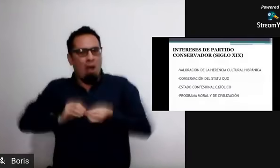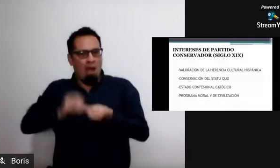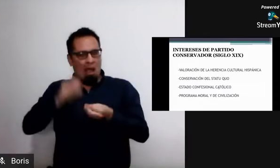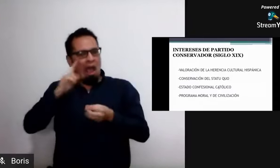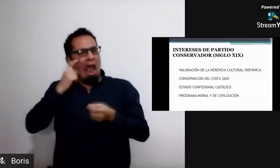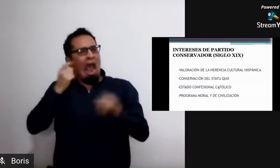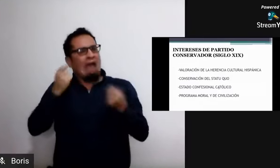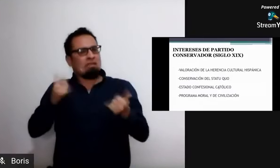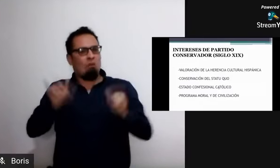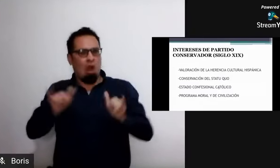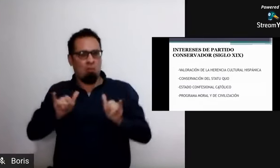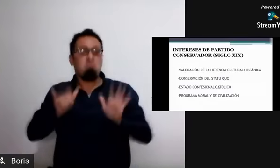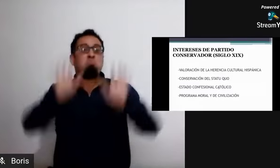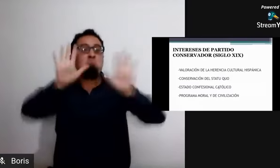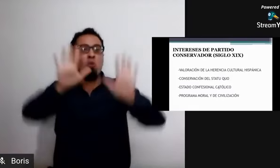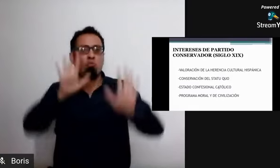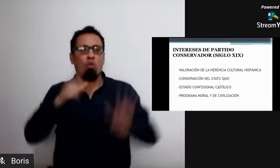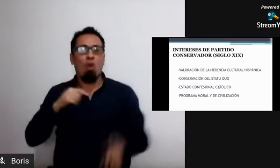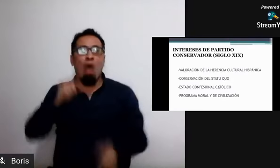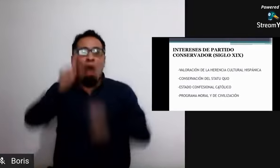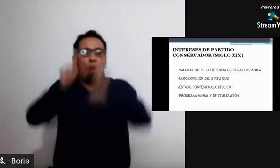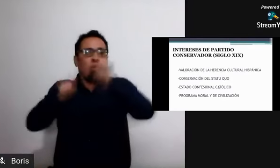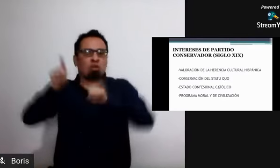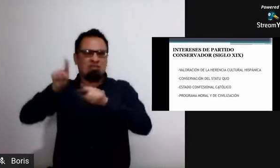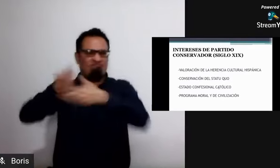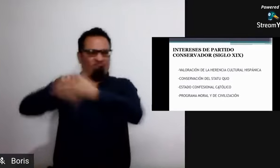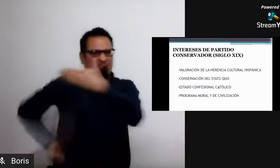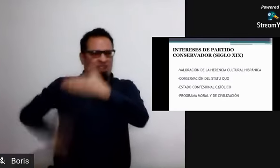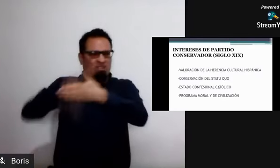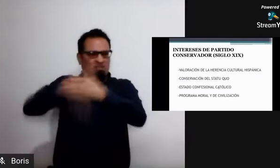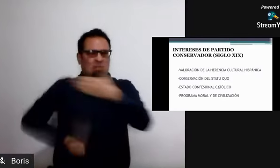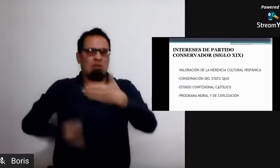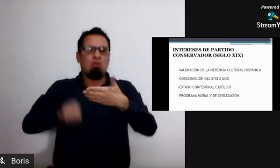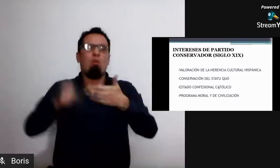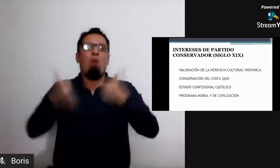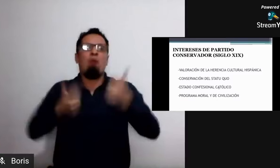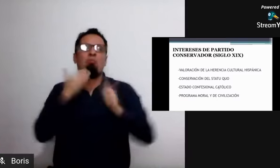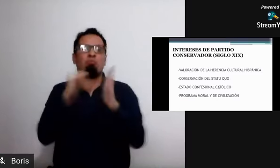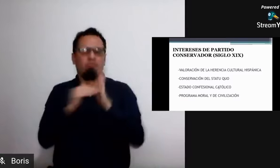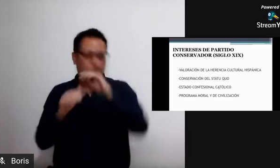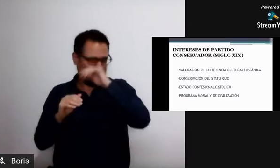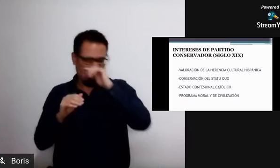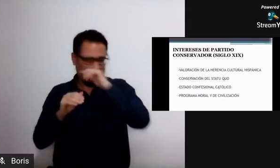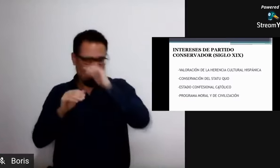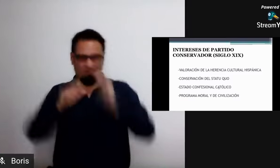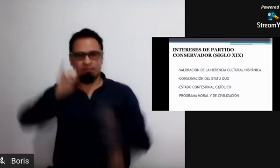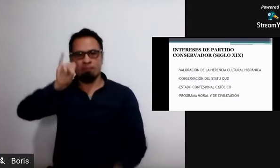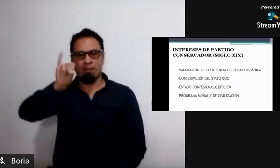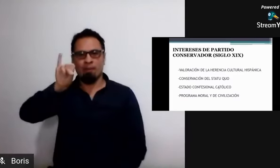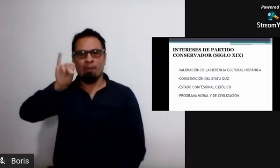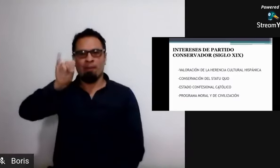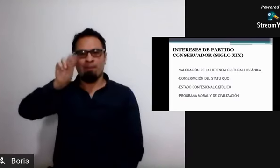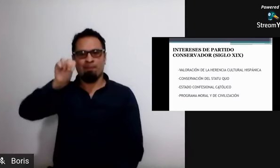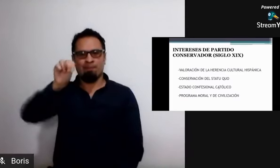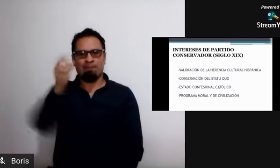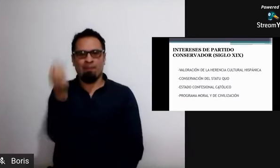gestado toda la independencia, se mantenían ciertas similitudes con las formas de